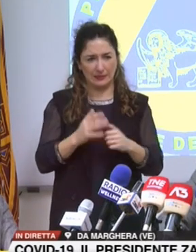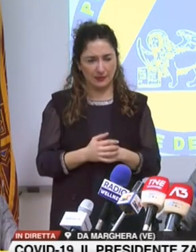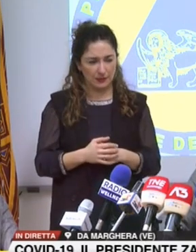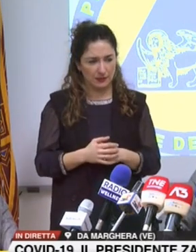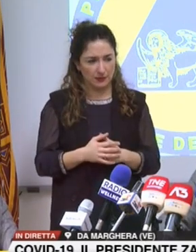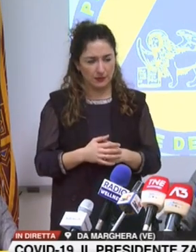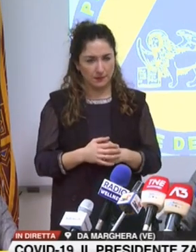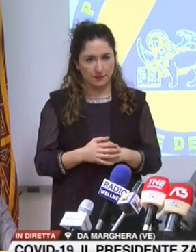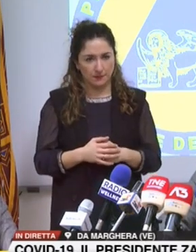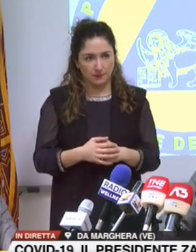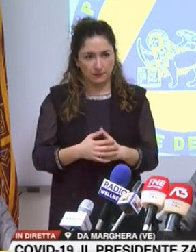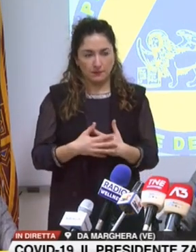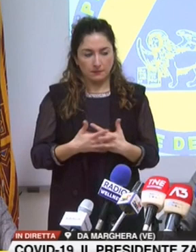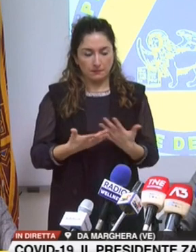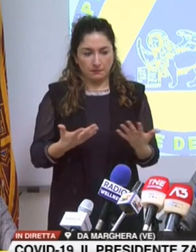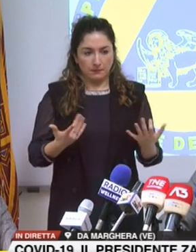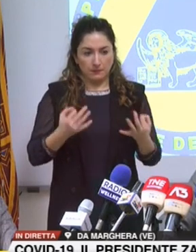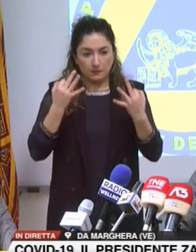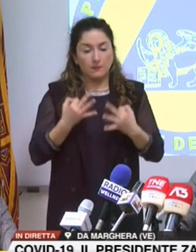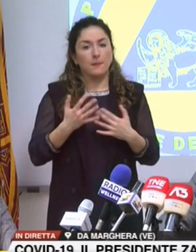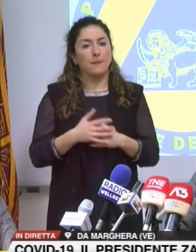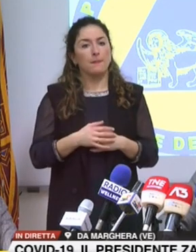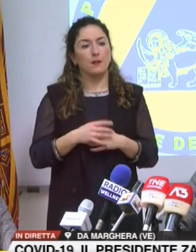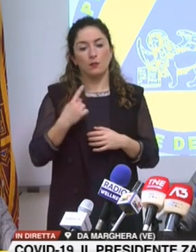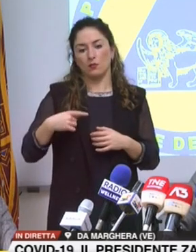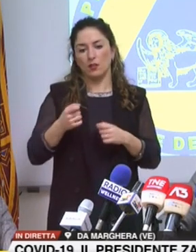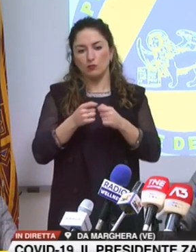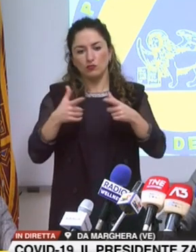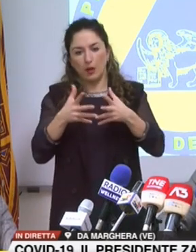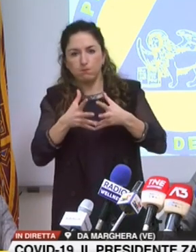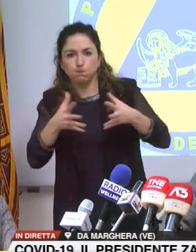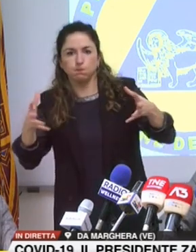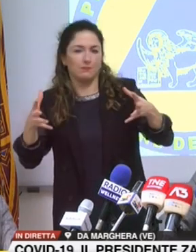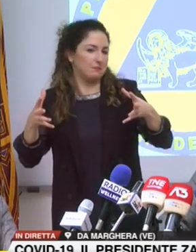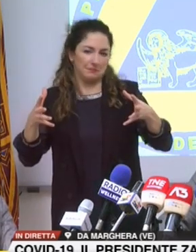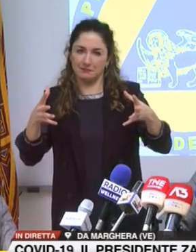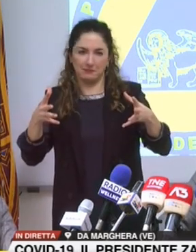Probabilmente noi siamo stati anche molto agevolati dal fatto che non siamo un'area metropolitana. Noi non abbiamo